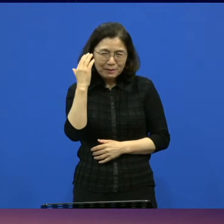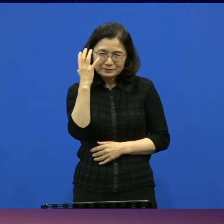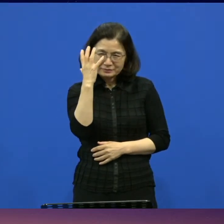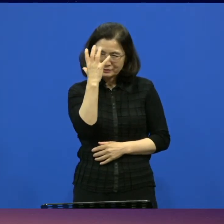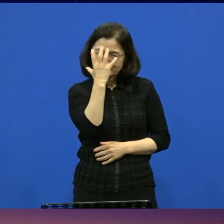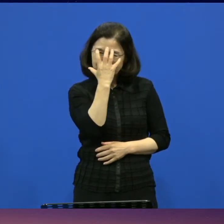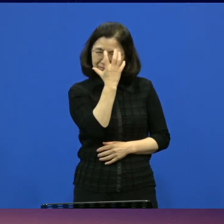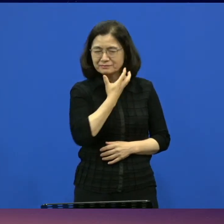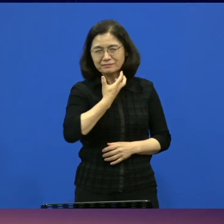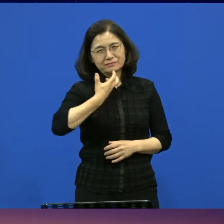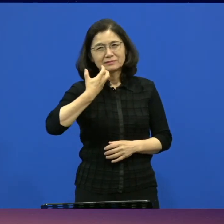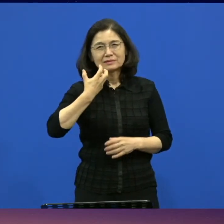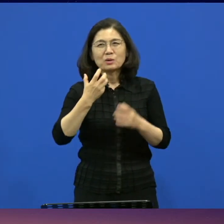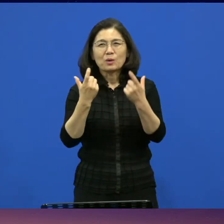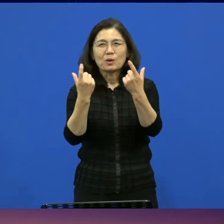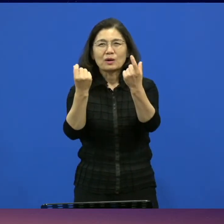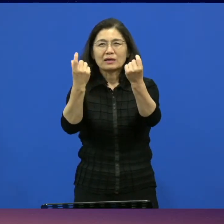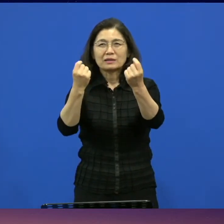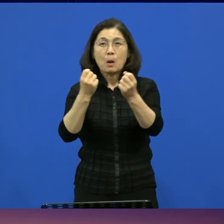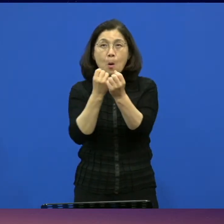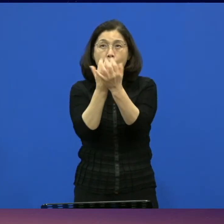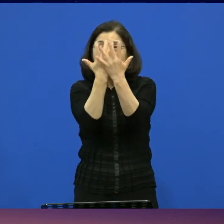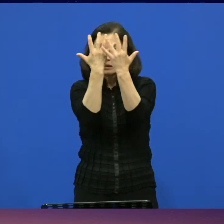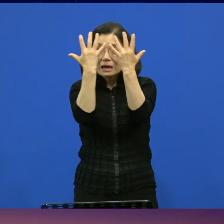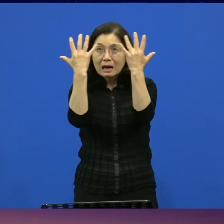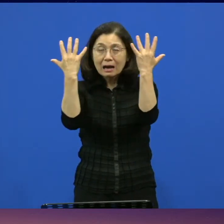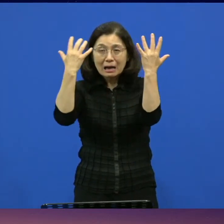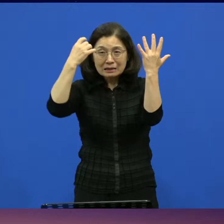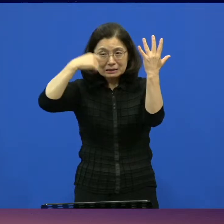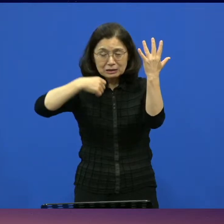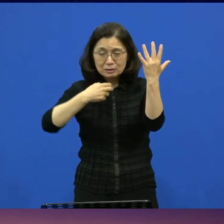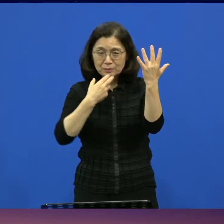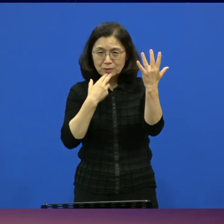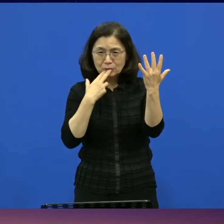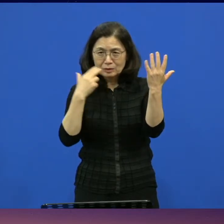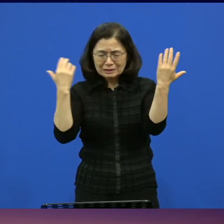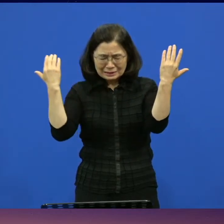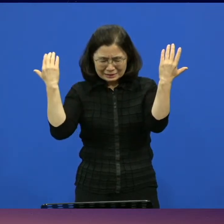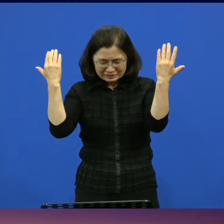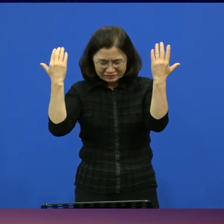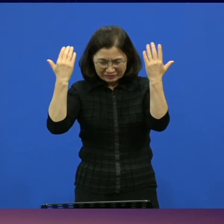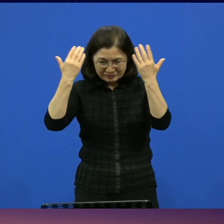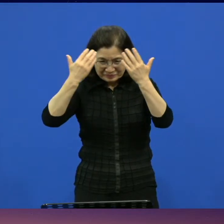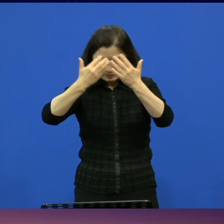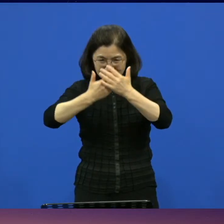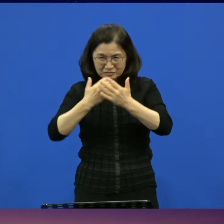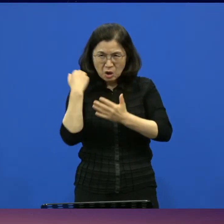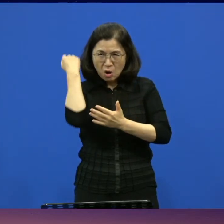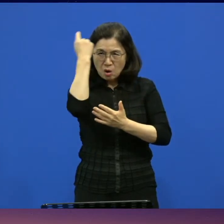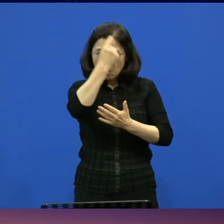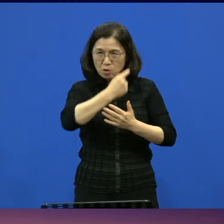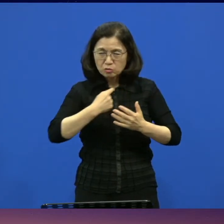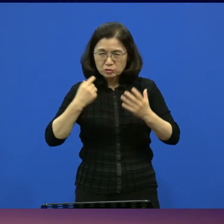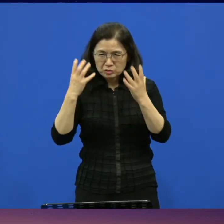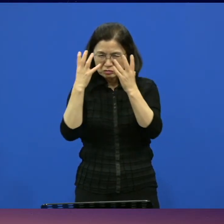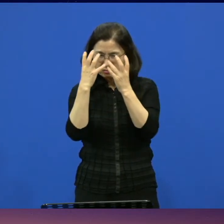하얀 면사포가 아니라 화사한 이런 게 아니고요, 시커먼 면사포. 얼굴이 어두워요.